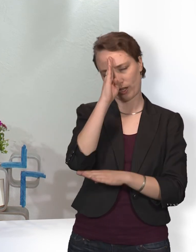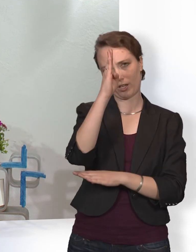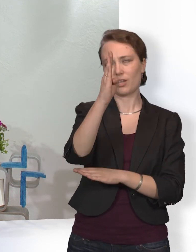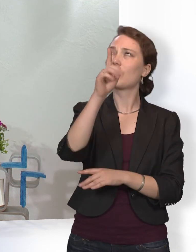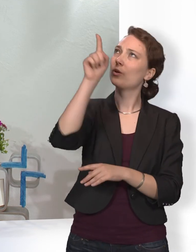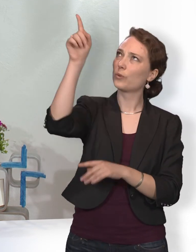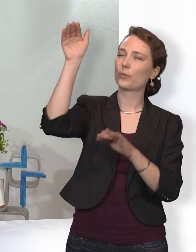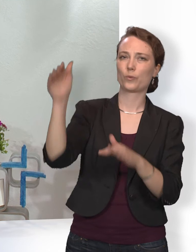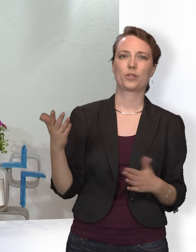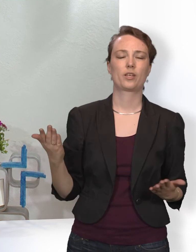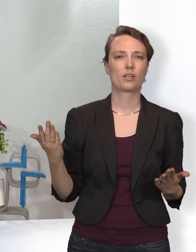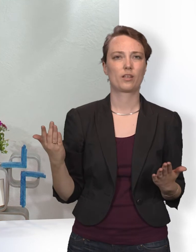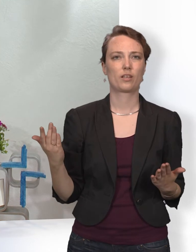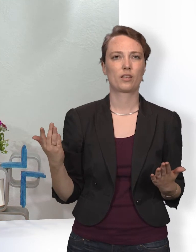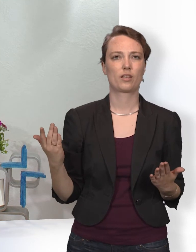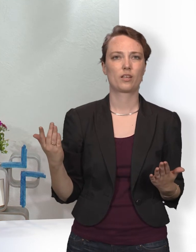dich.